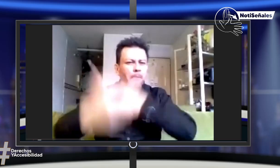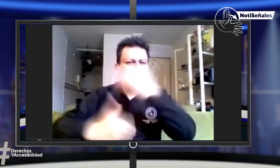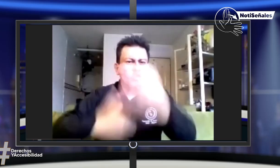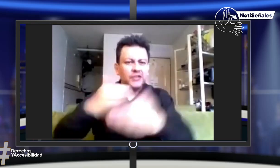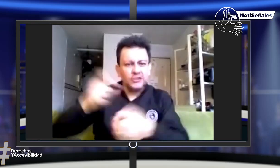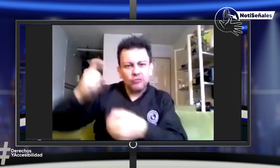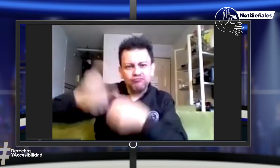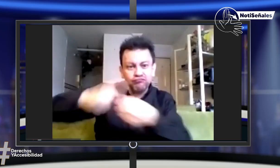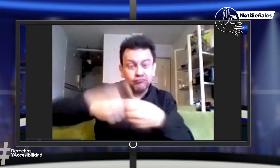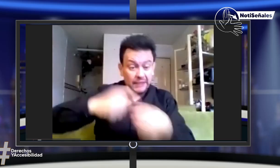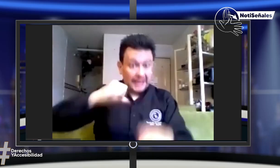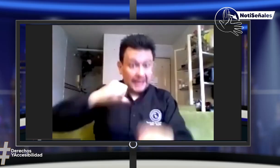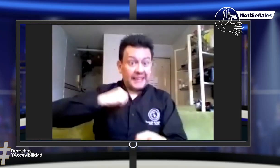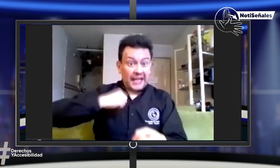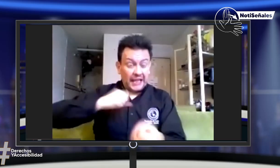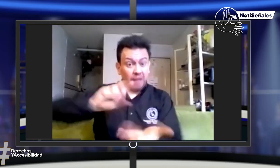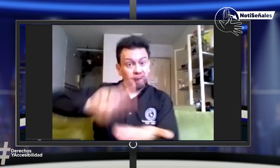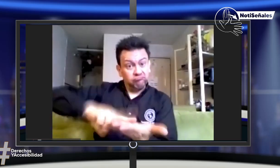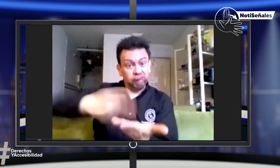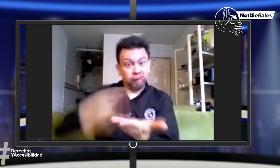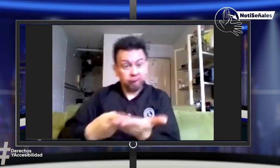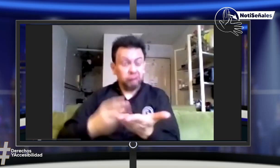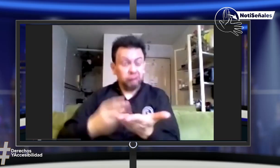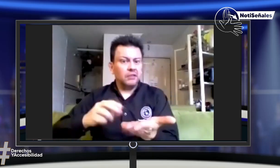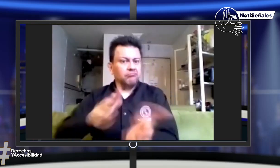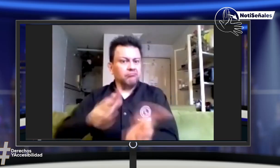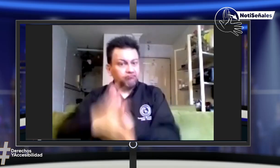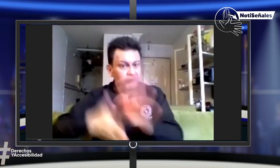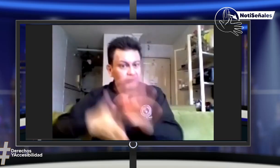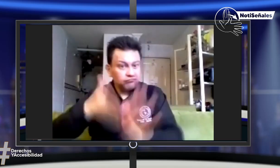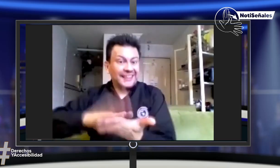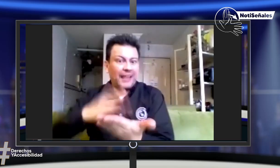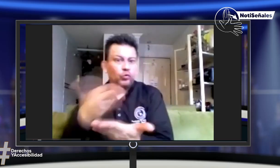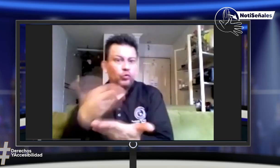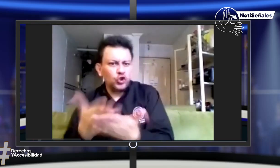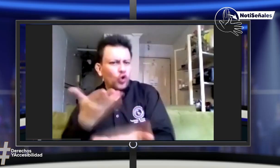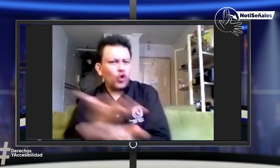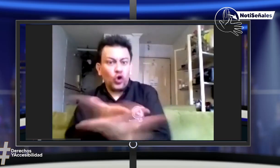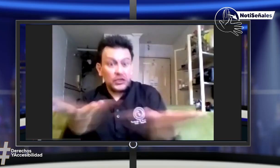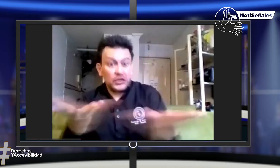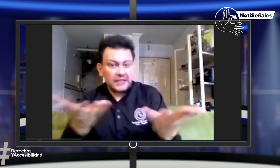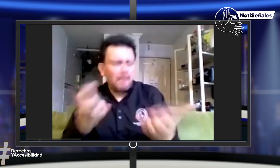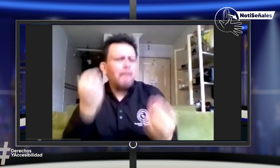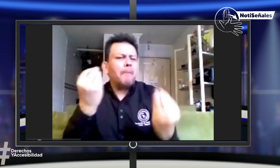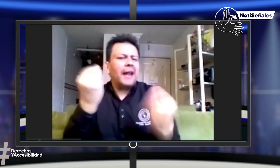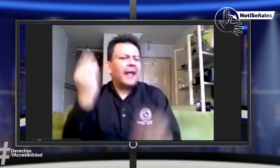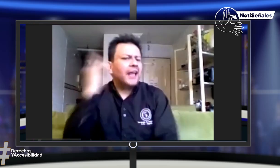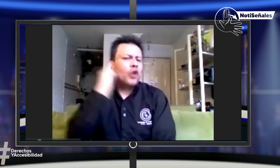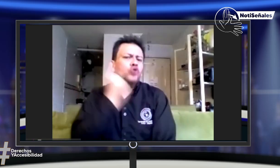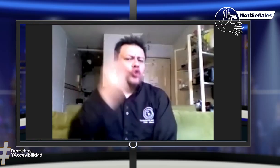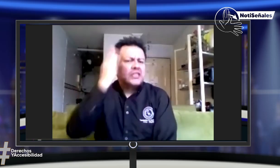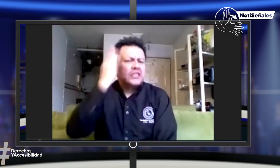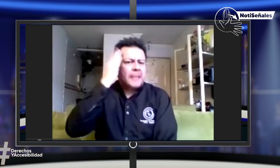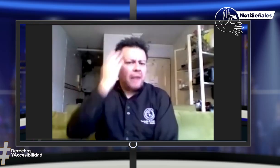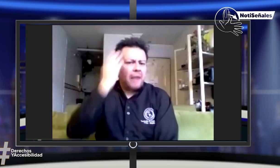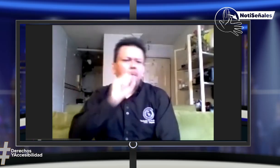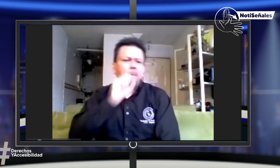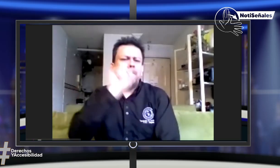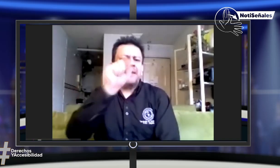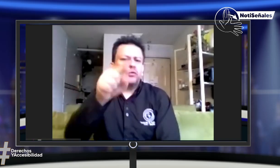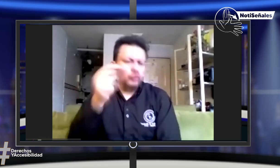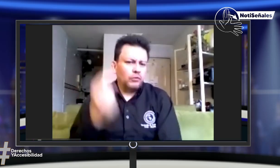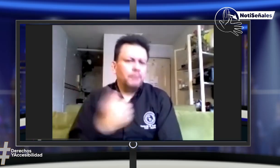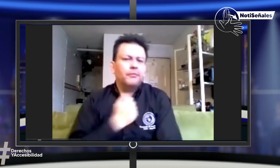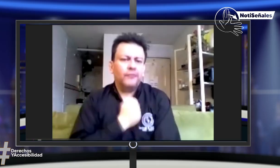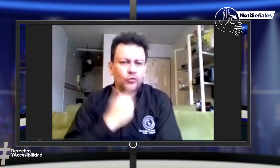estas publicaciones, de cómo es el proceso. ¿Estas publicaciones tienen acceso, tienen servicio de interpretación, tienen lengua